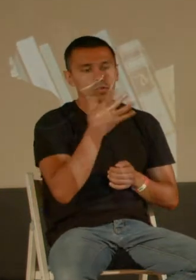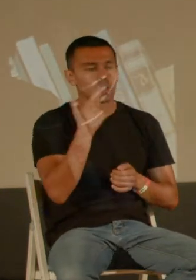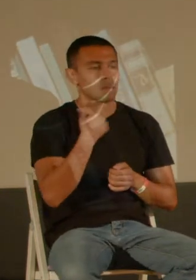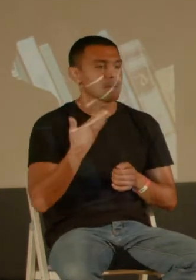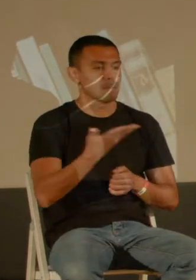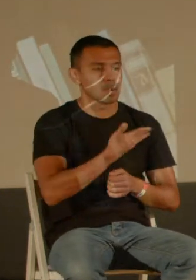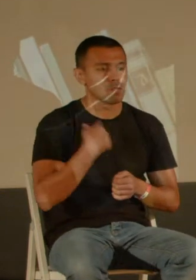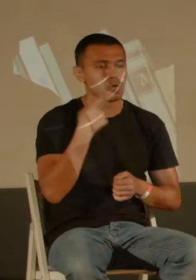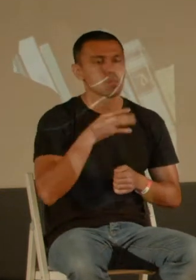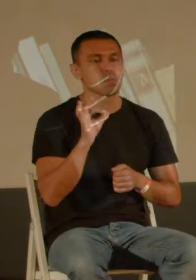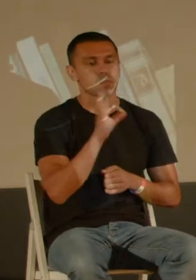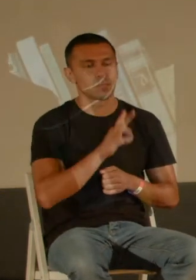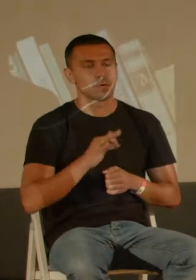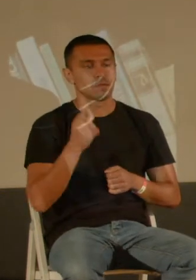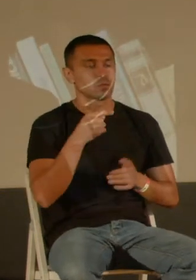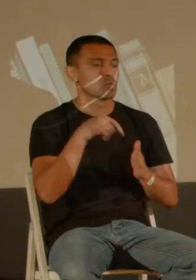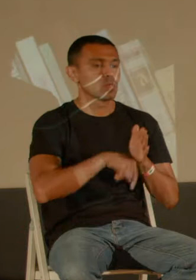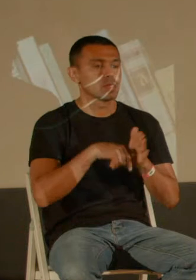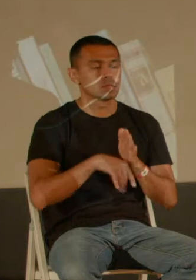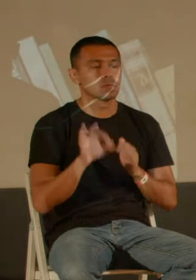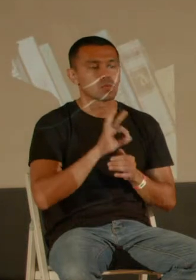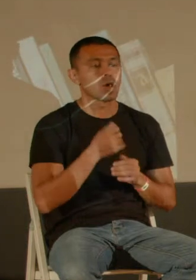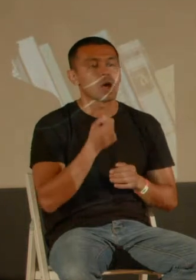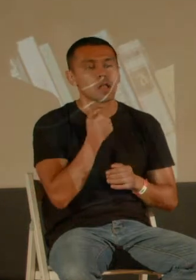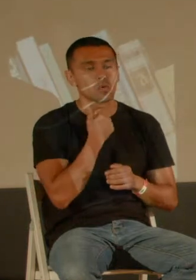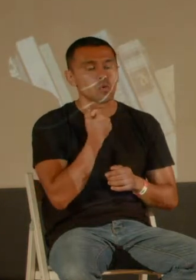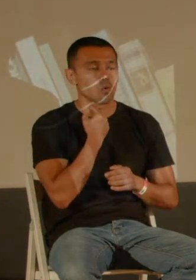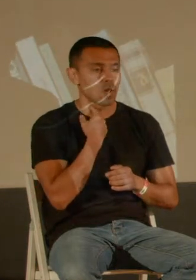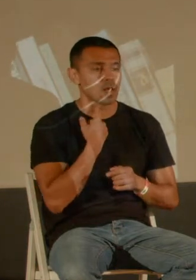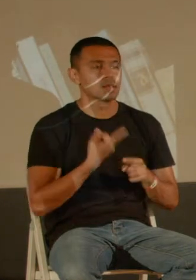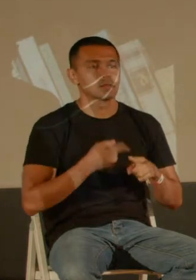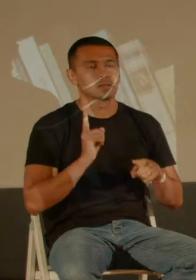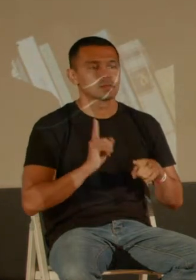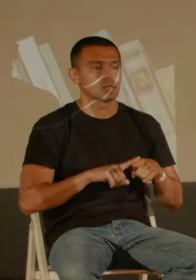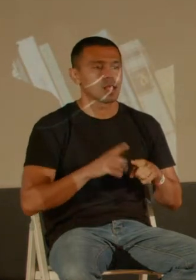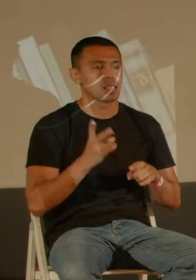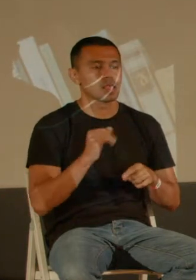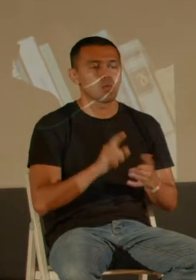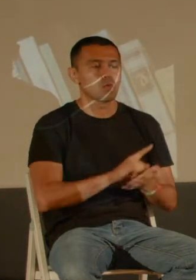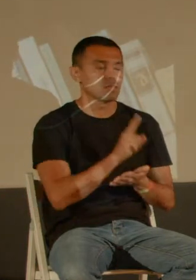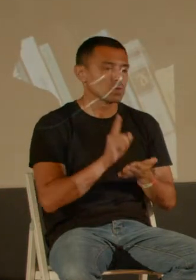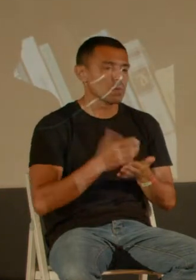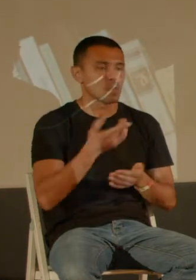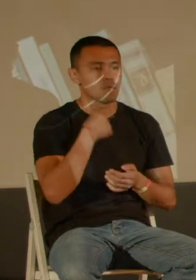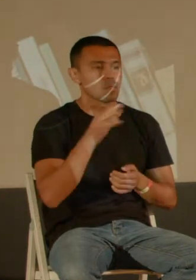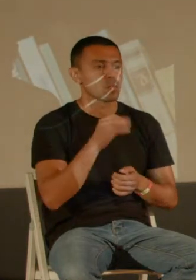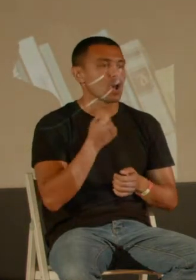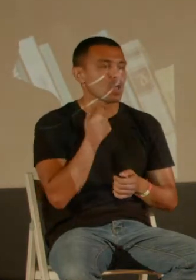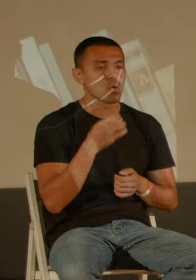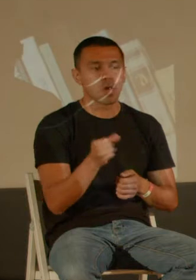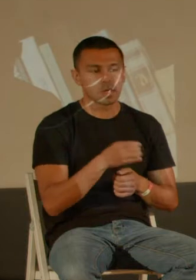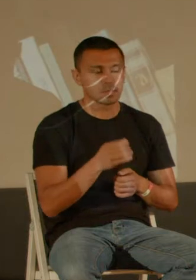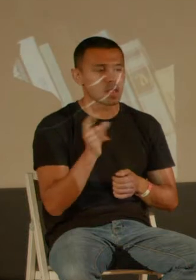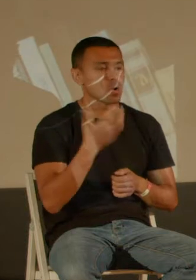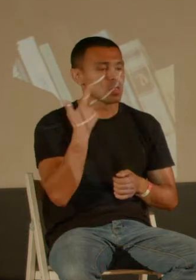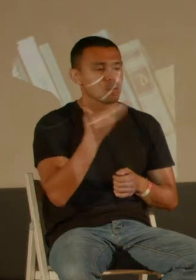ми говоримо про в цьому контексті про алкоголь, це не обов'язково ми говоримо про алкоголізм.